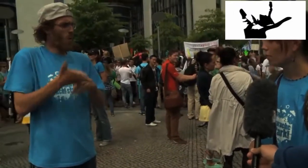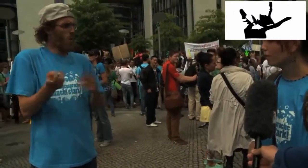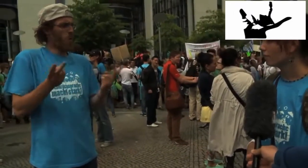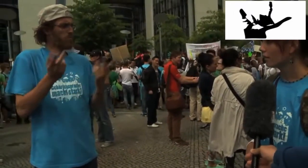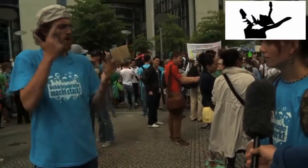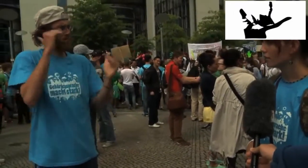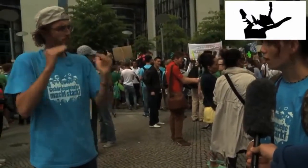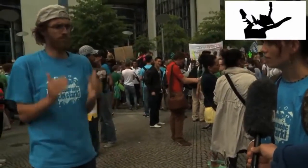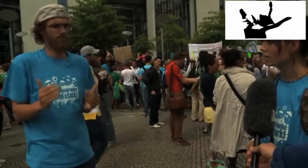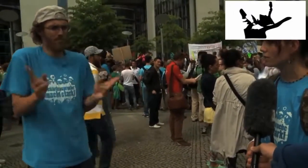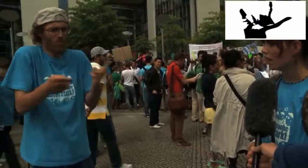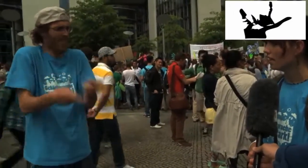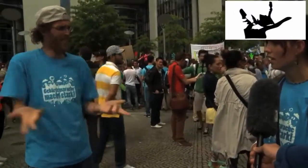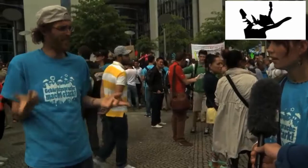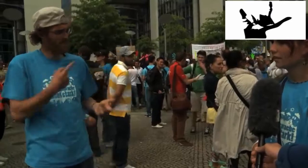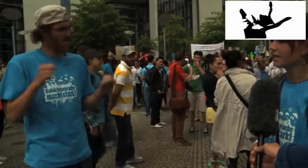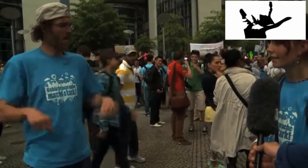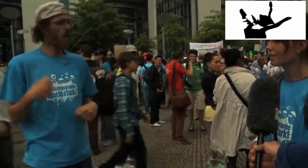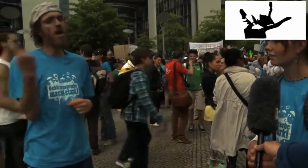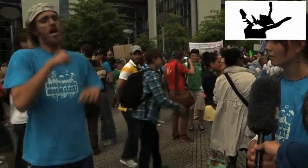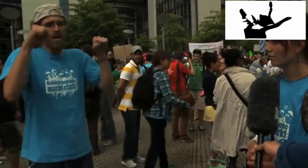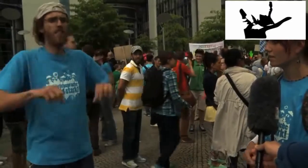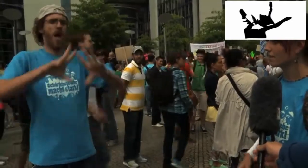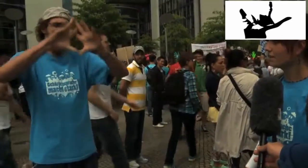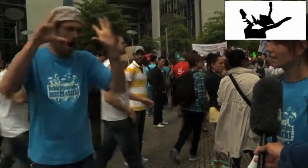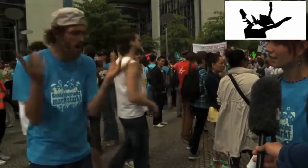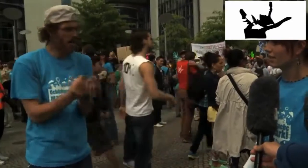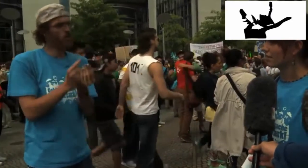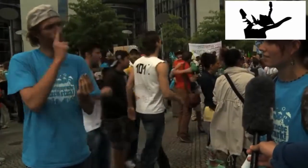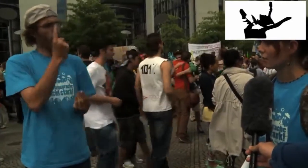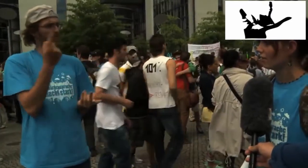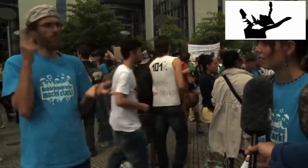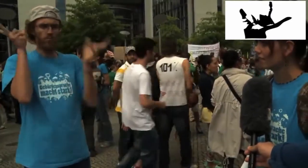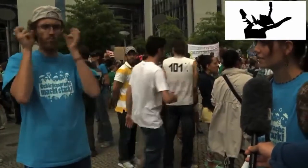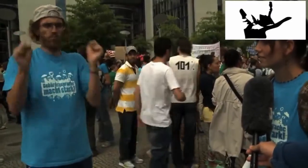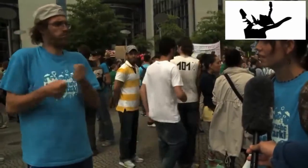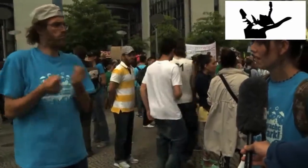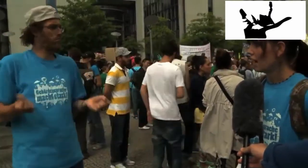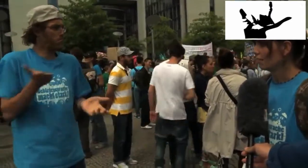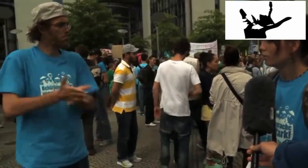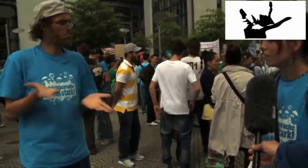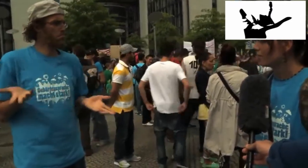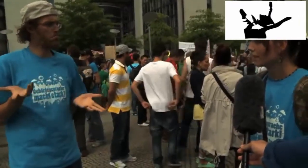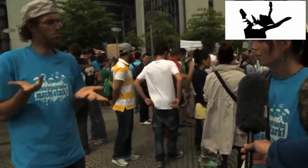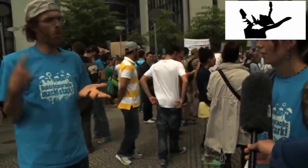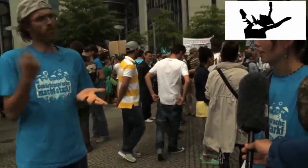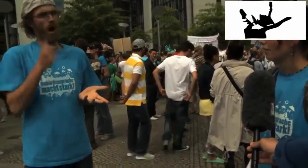Kopf her, wir schauen, wir sind visuell. Und die denken, wir sind niedriger gestellt. Wir können weniger wissen, nur weil wir weniger hören. Aber